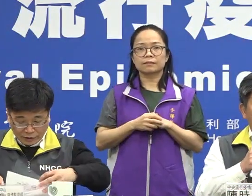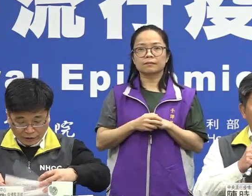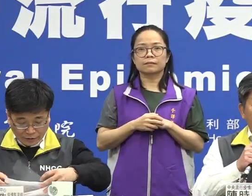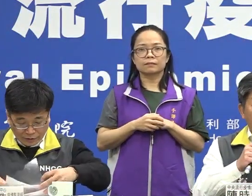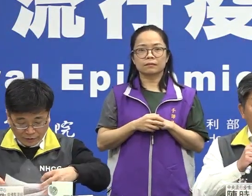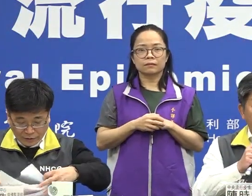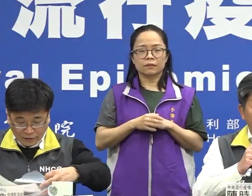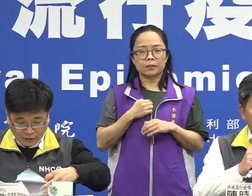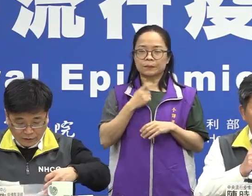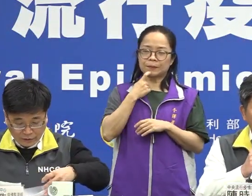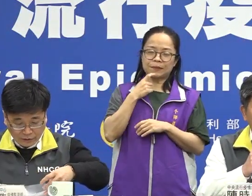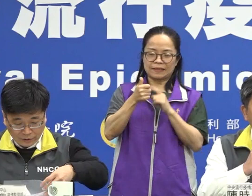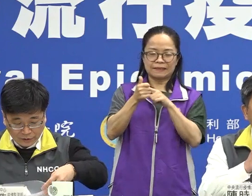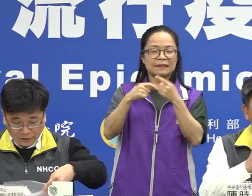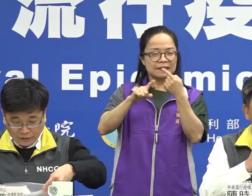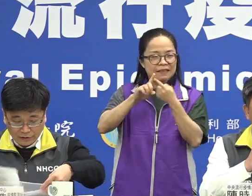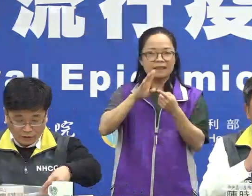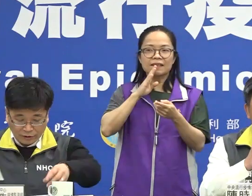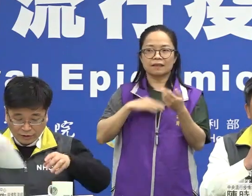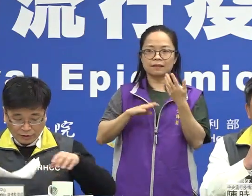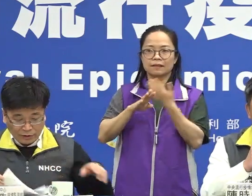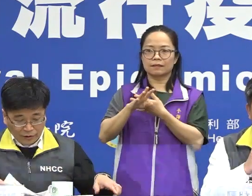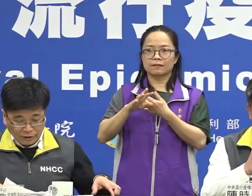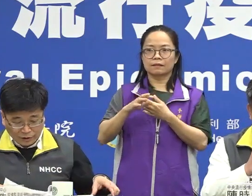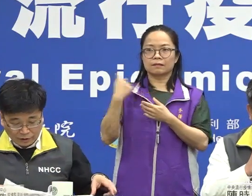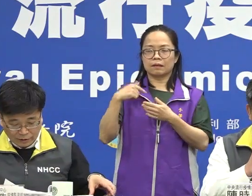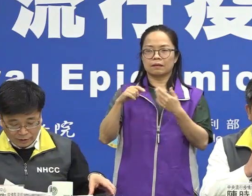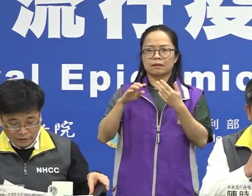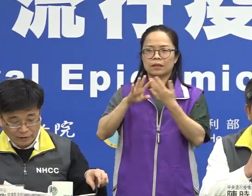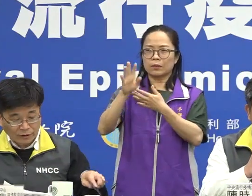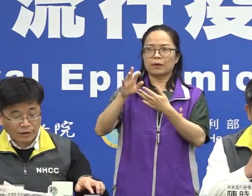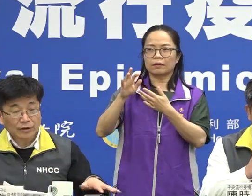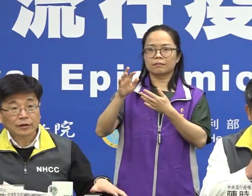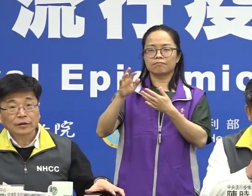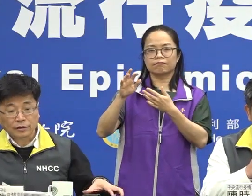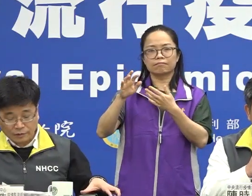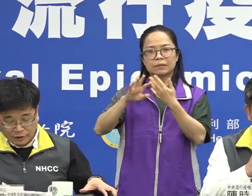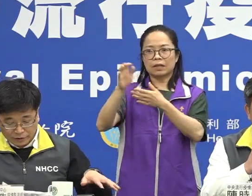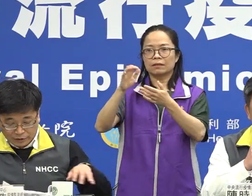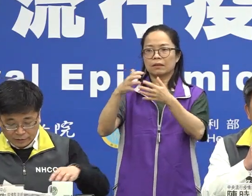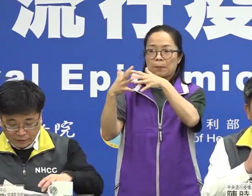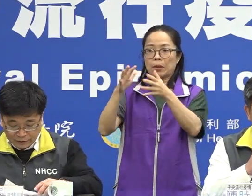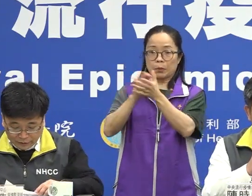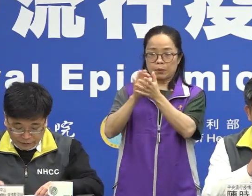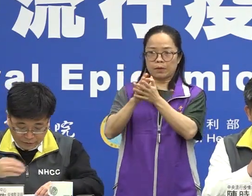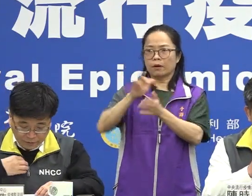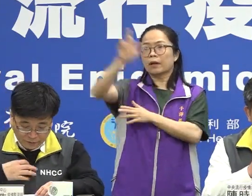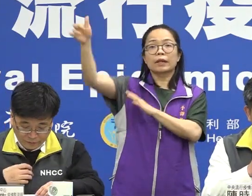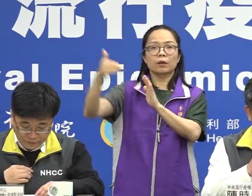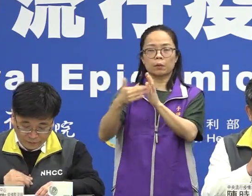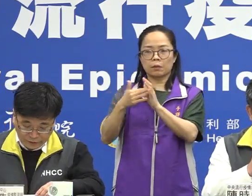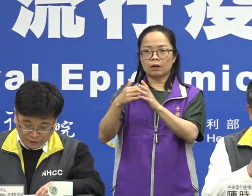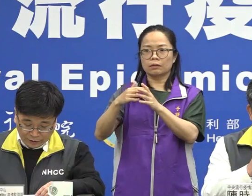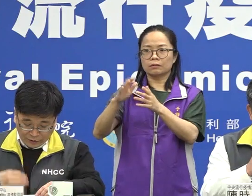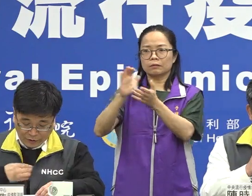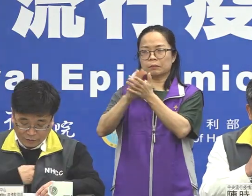好，那我们怀疑他是遭受到已经离境的哈他的美国的友人的